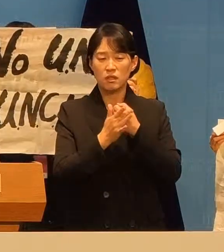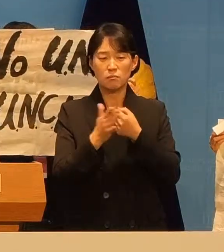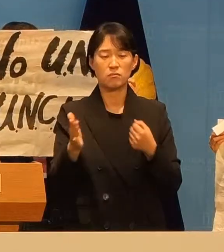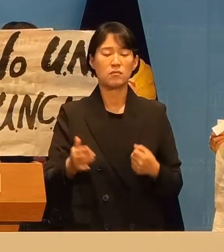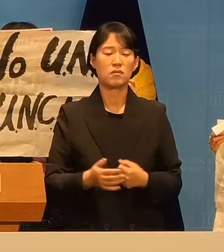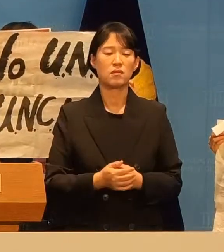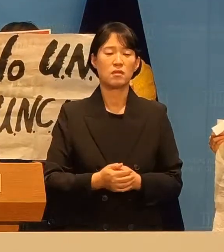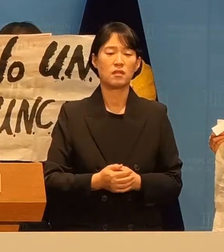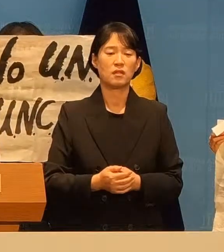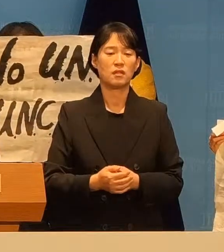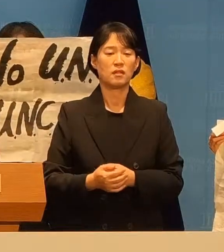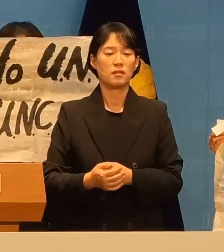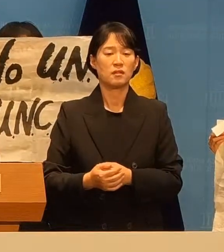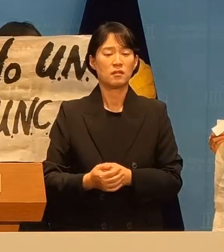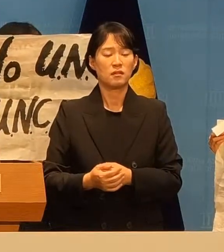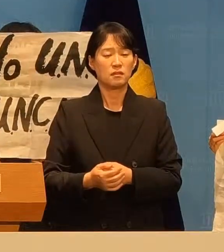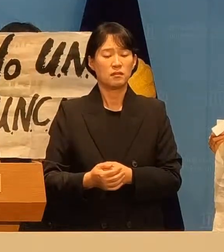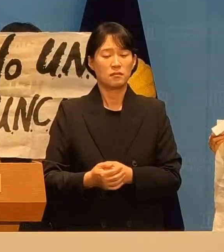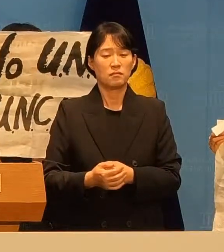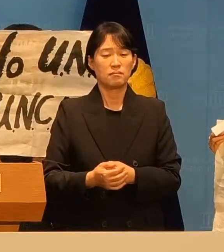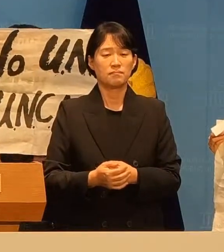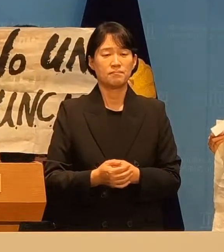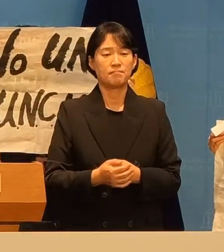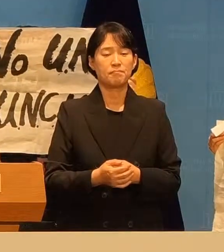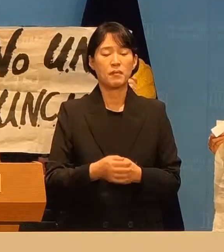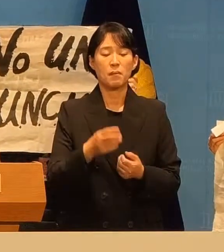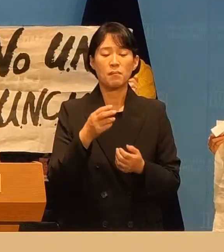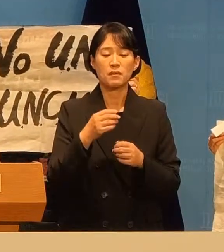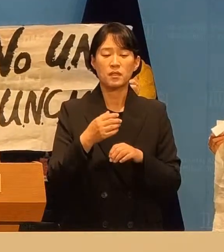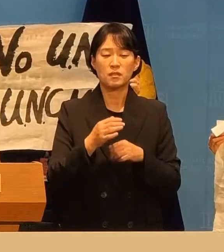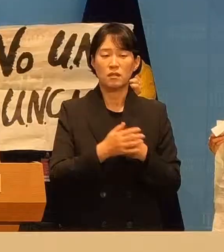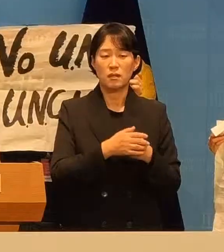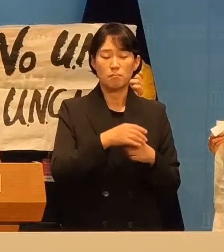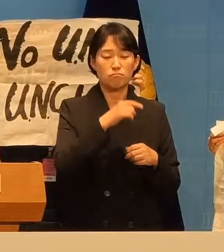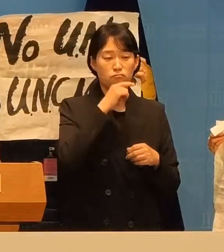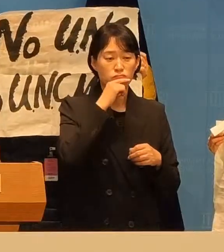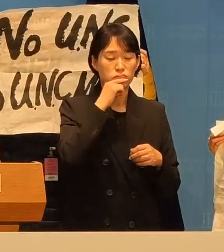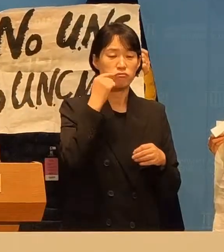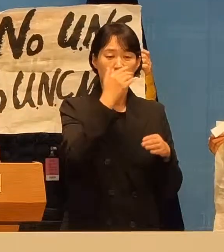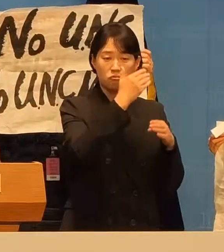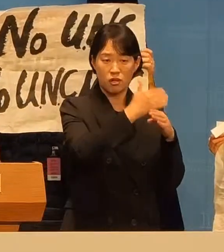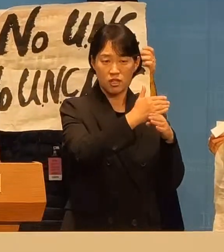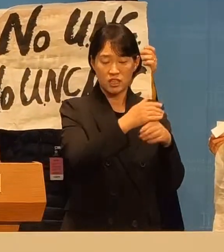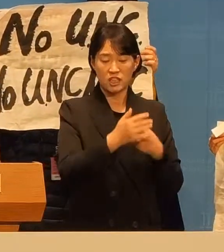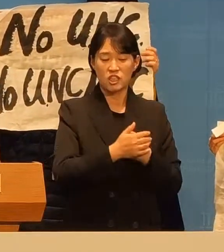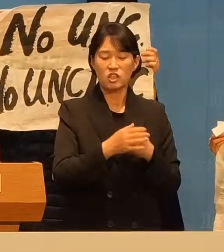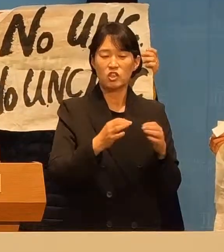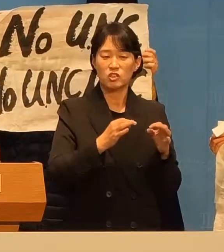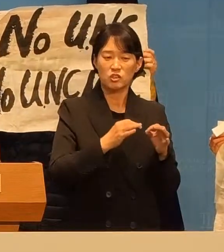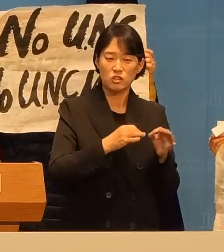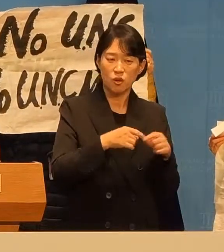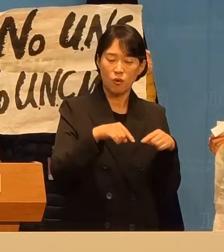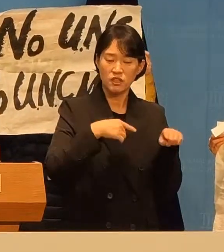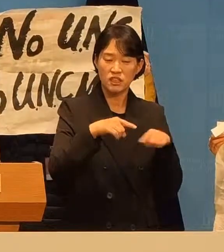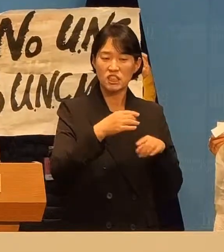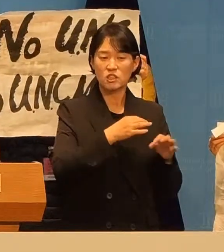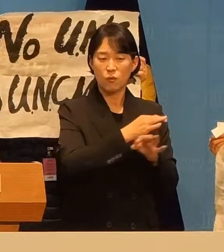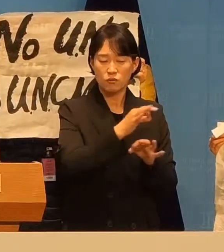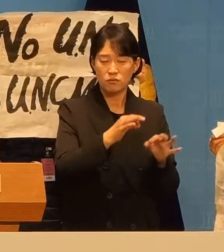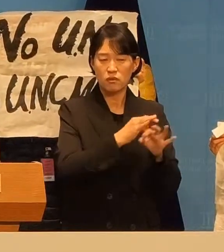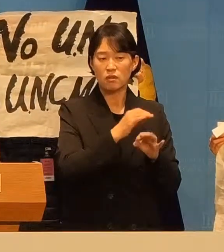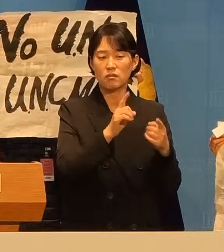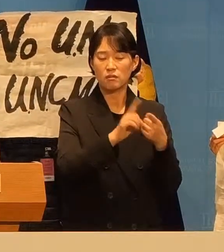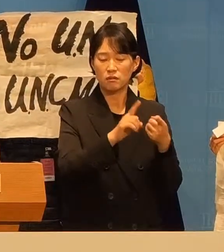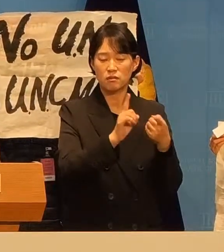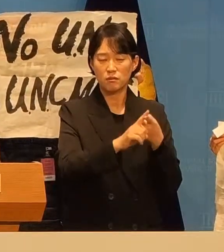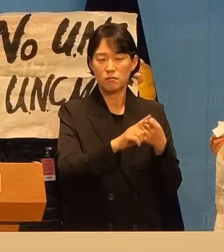편람 제4집에 따르면 조선인민군 사령부가 정치, 경제, 문화적 문제를 군정위 안건을 올릴